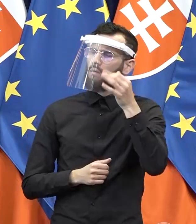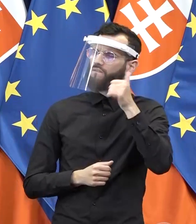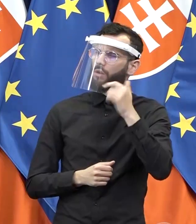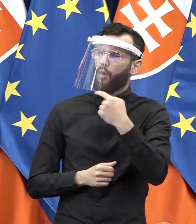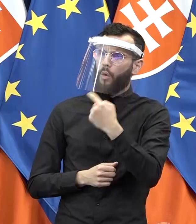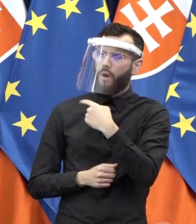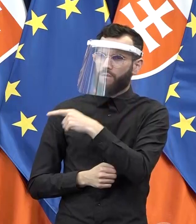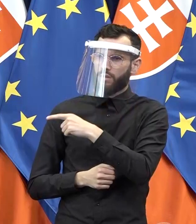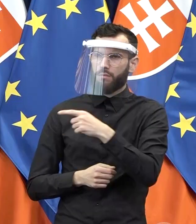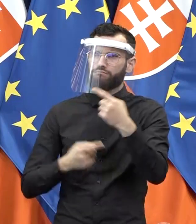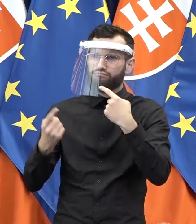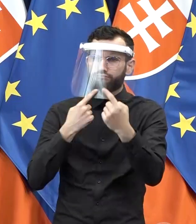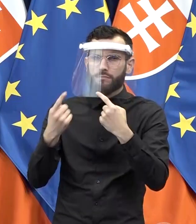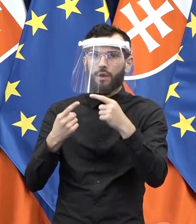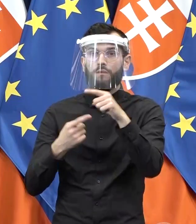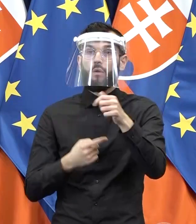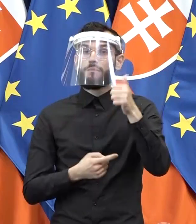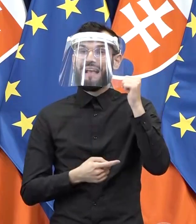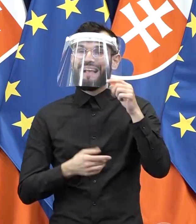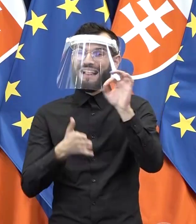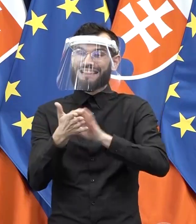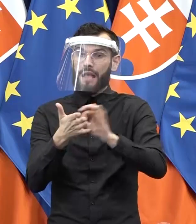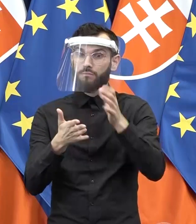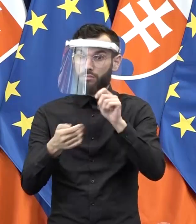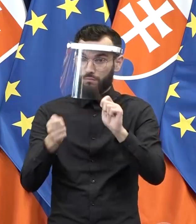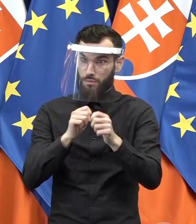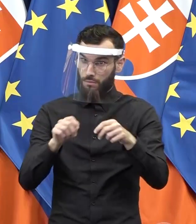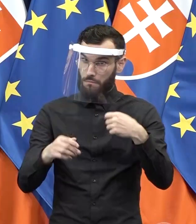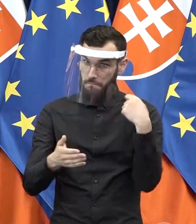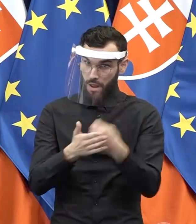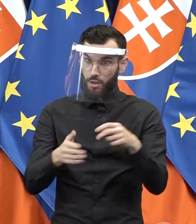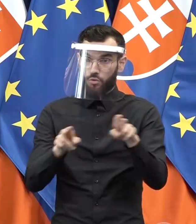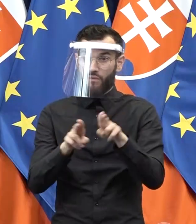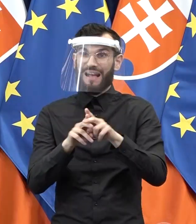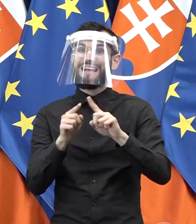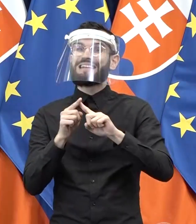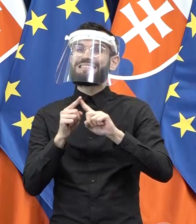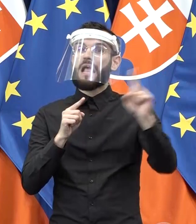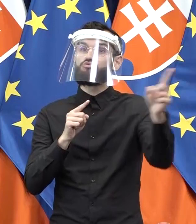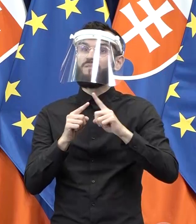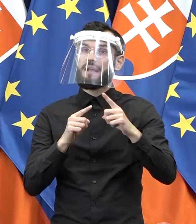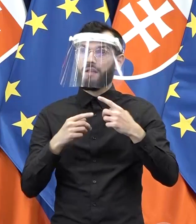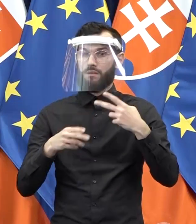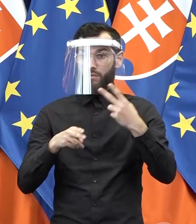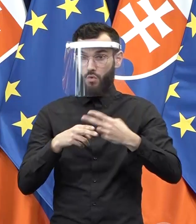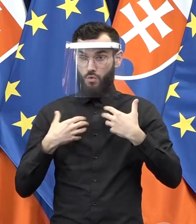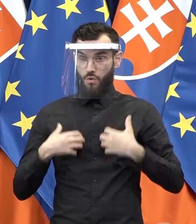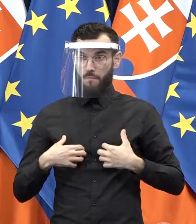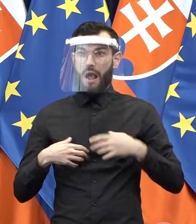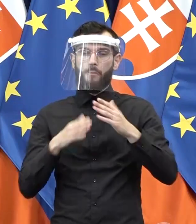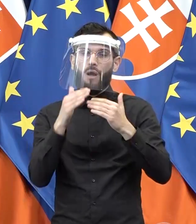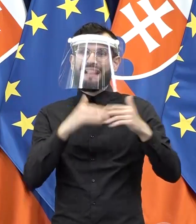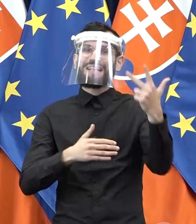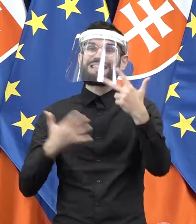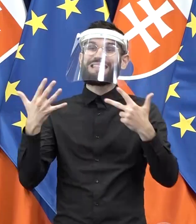rokujete aj o tom, akým spôsobom sa bude meniť testovanie. Teda, či stále bude povinná cestovateľská anamnéza po prípade teplota na 38